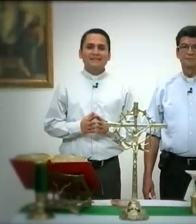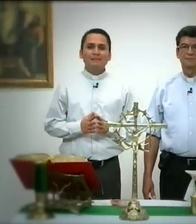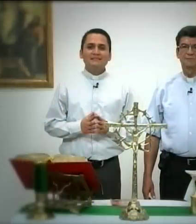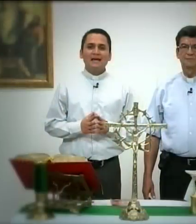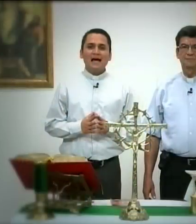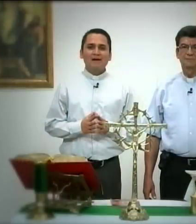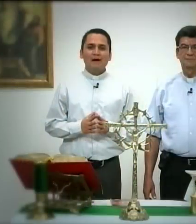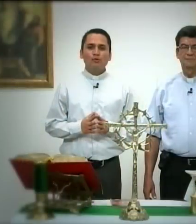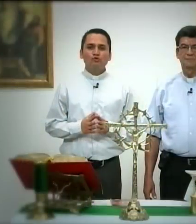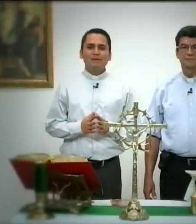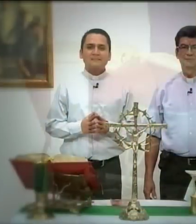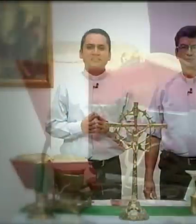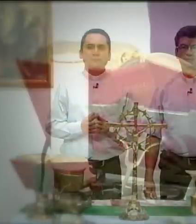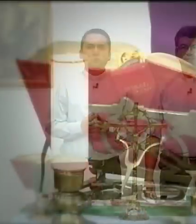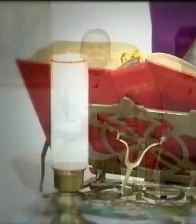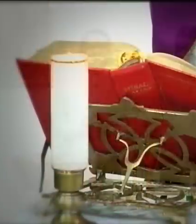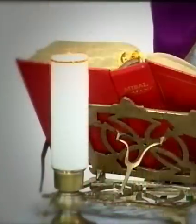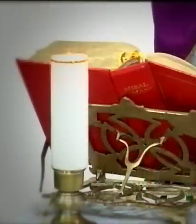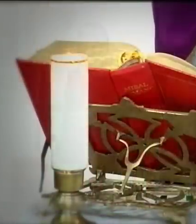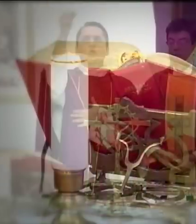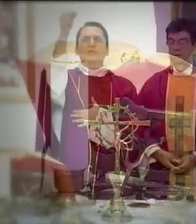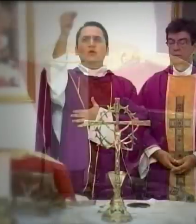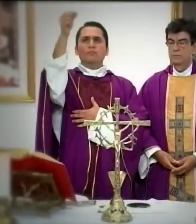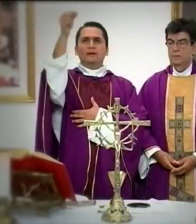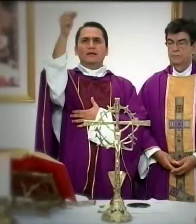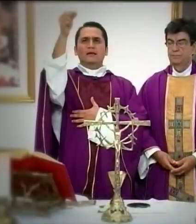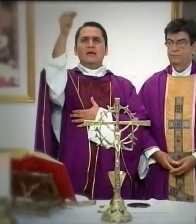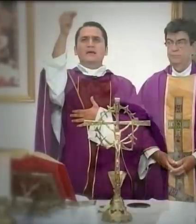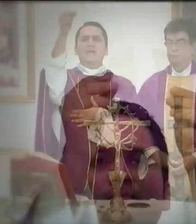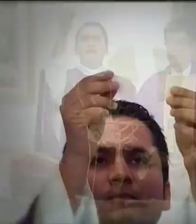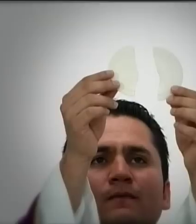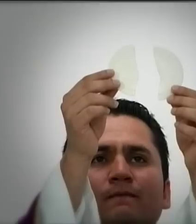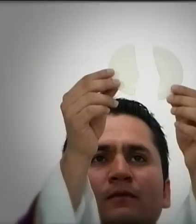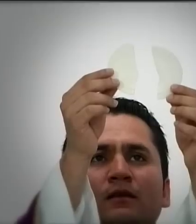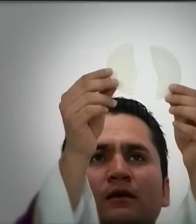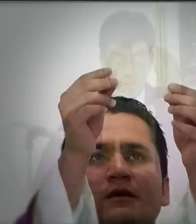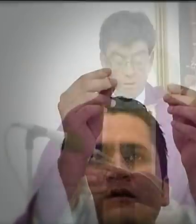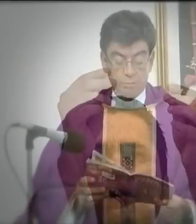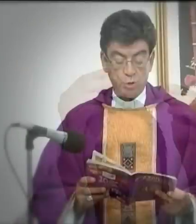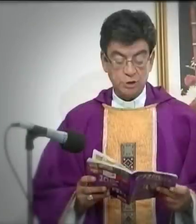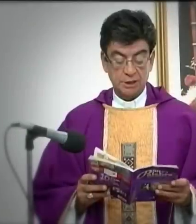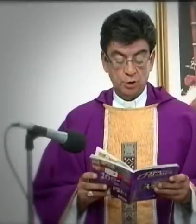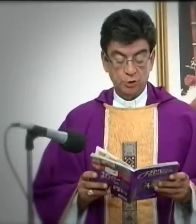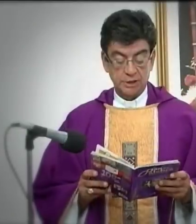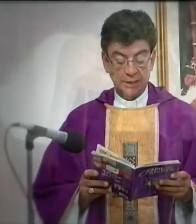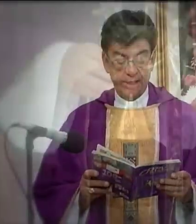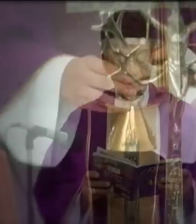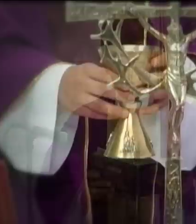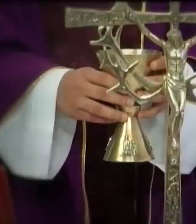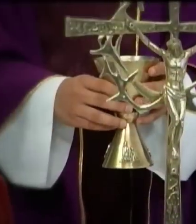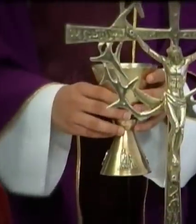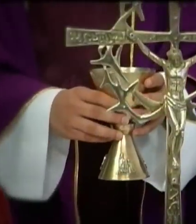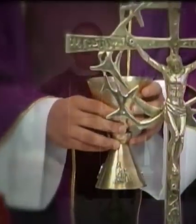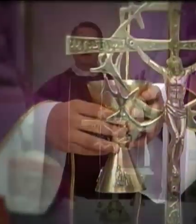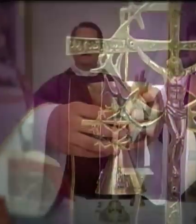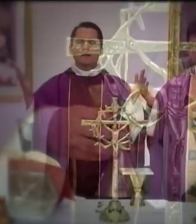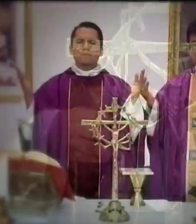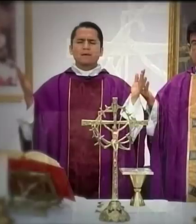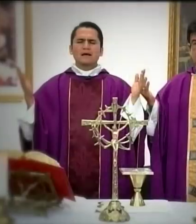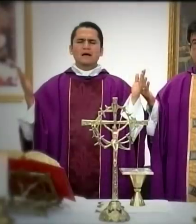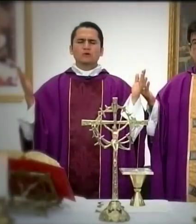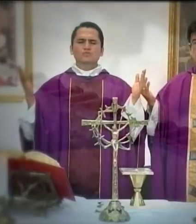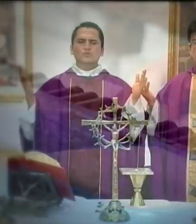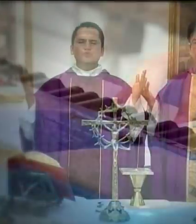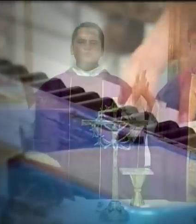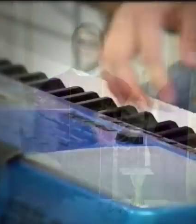En la Santa Misa alabamos, bendecimos, adoramos, glorificamos y le damos gracias a Dios. También le pedimos perdón por nuestros pecados. Es una fiesta